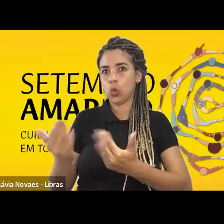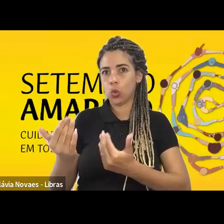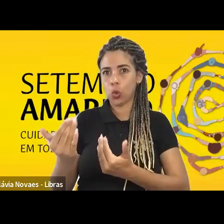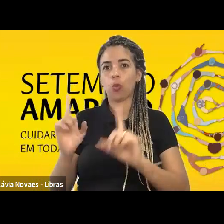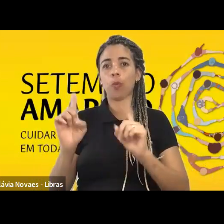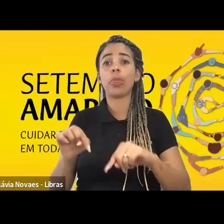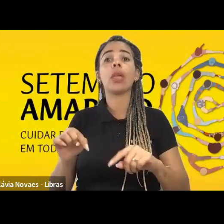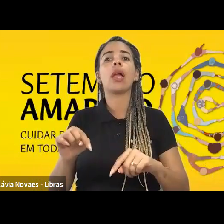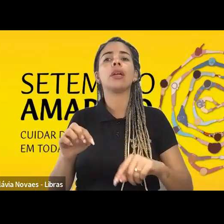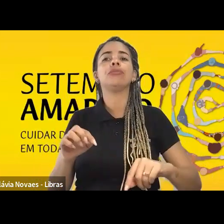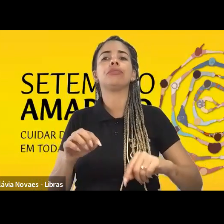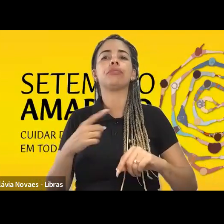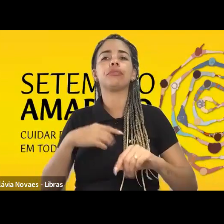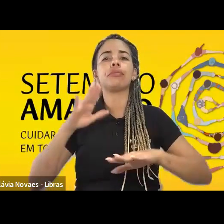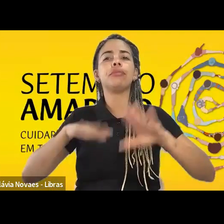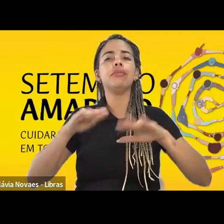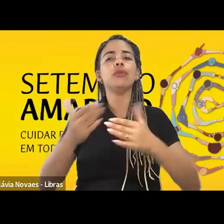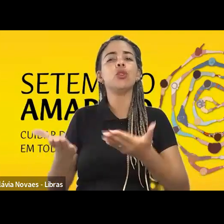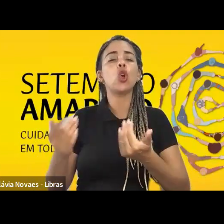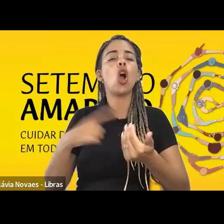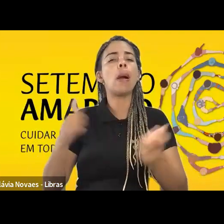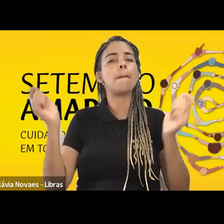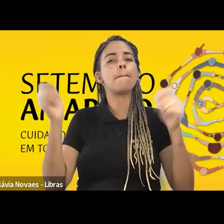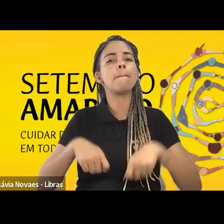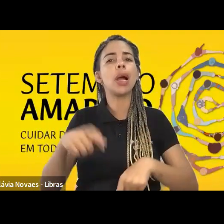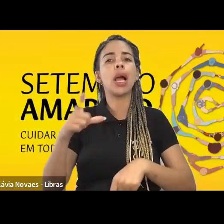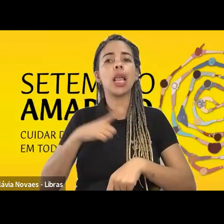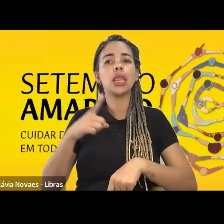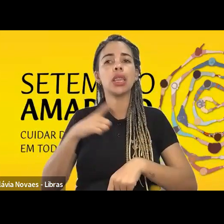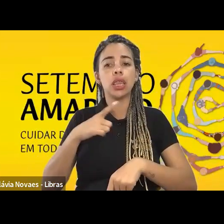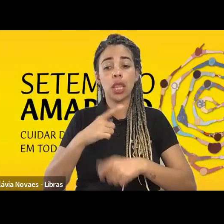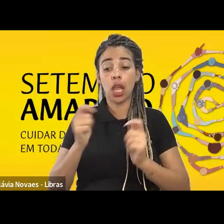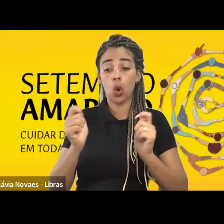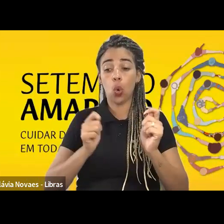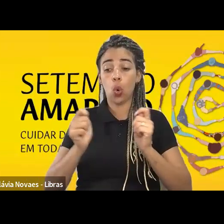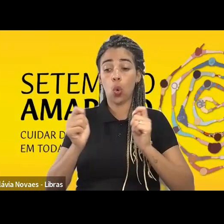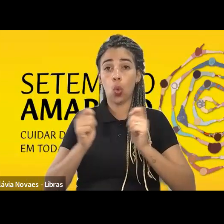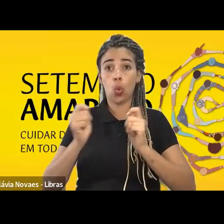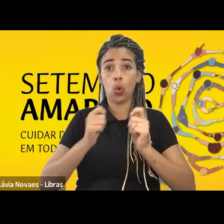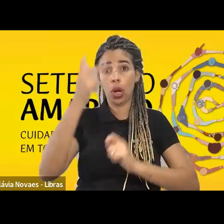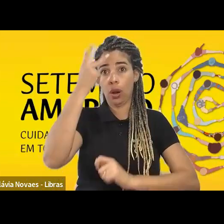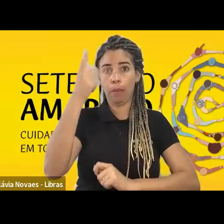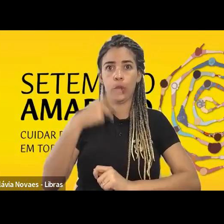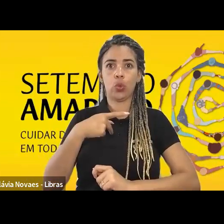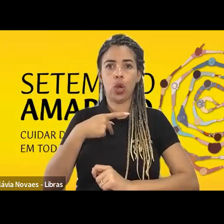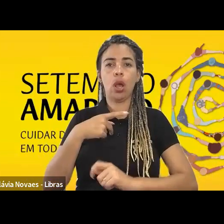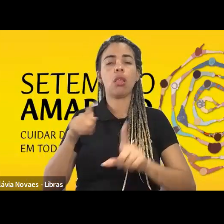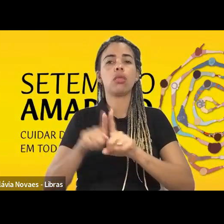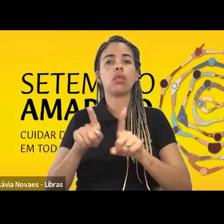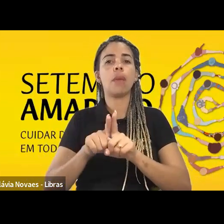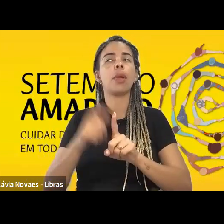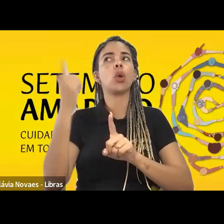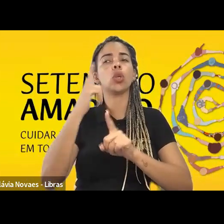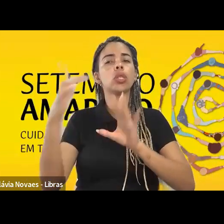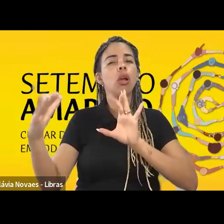né, de que o adolescente tenha de se autorregular e, sobretudo, de estabelecer